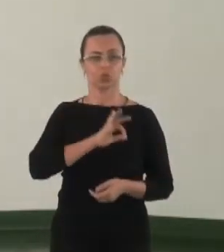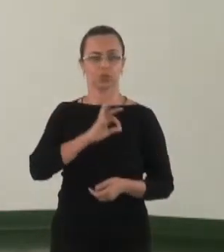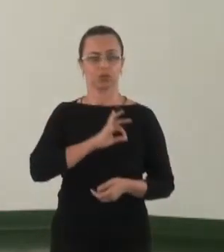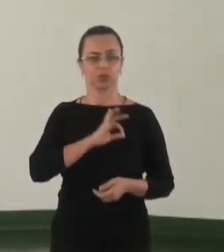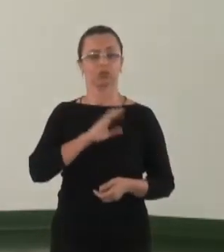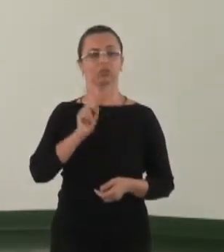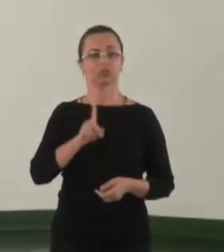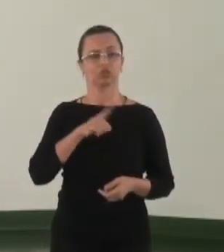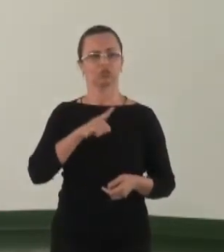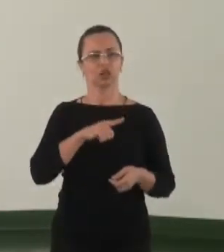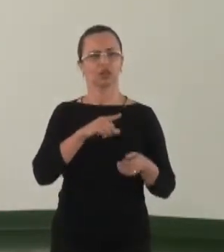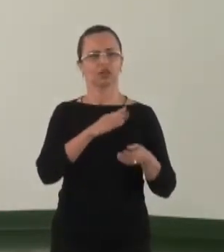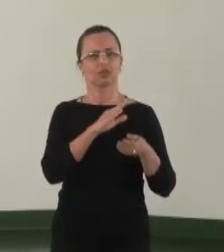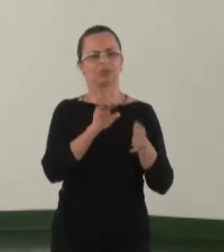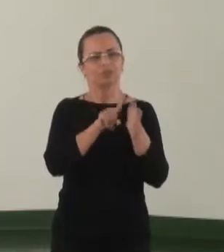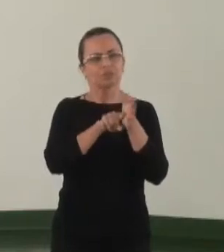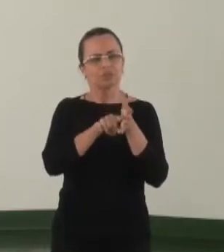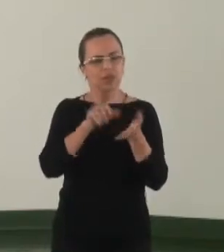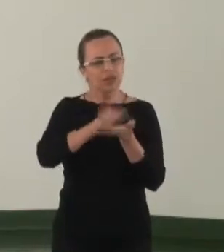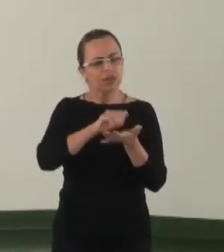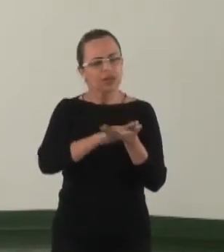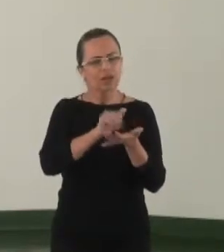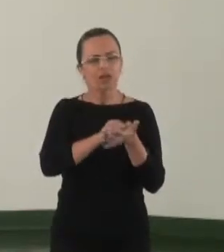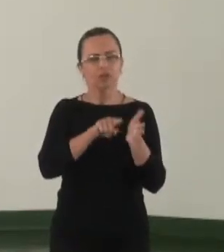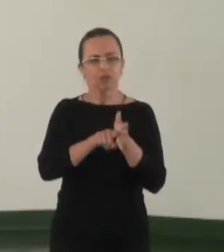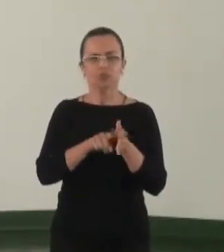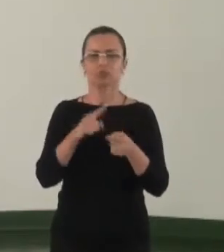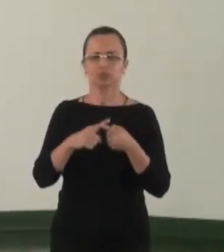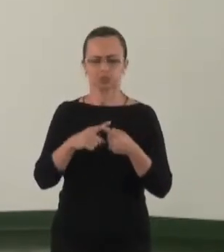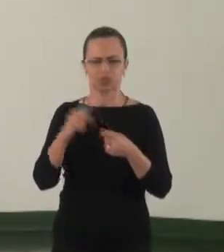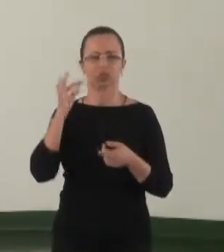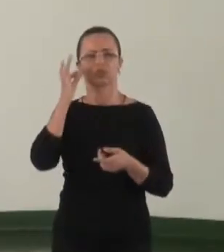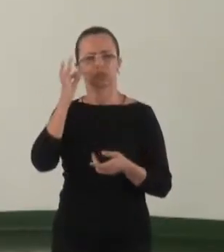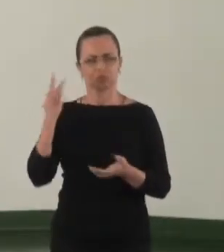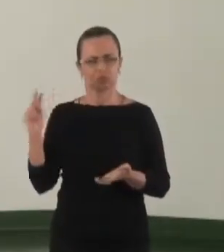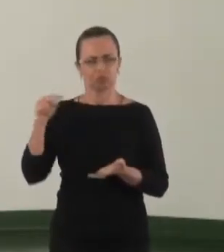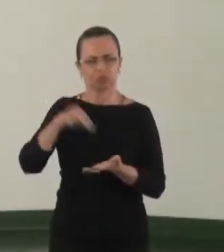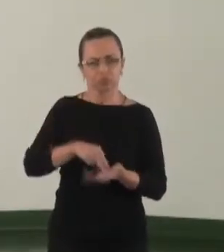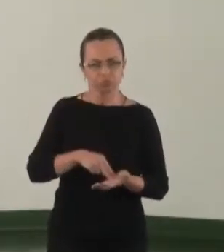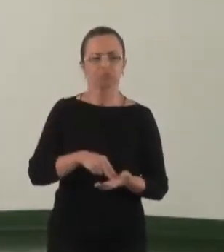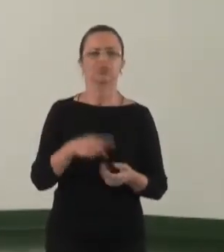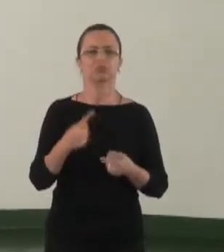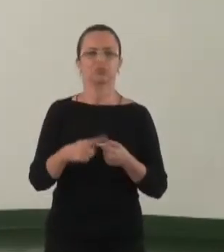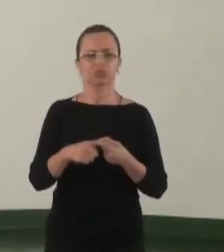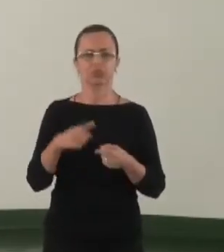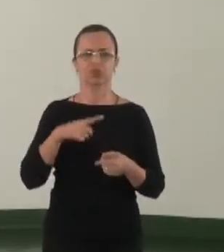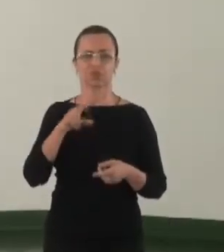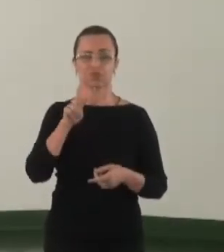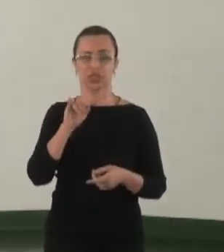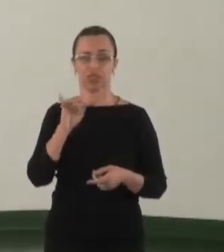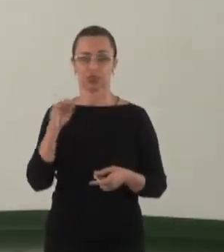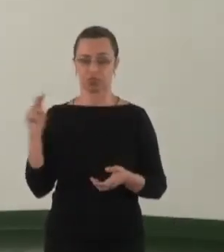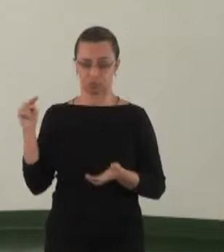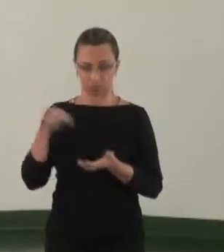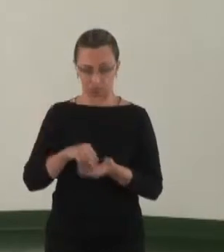inquéritos policiais que chegam sem oitiva de testemunhas, chegam sem oitiva das vítimas, e quando chega